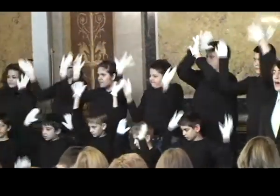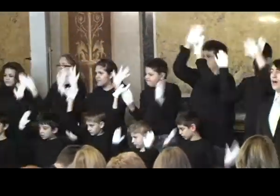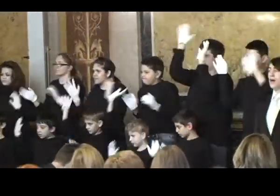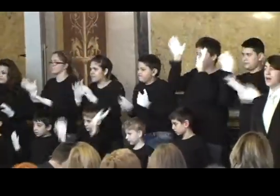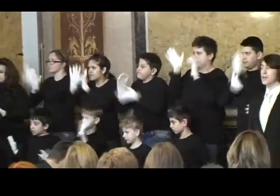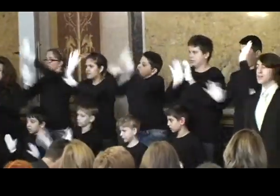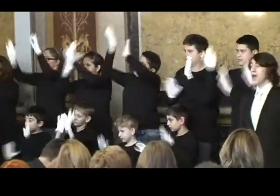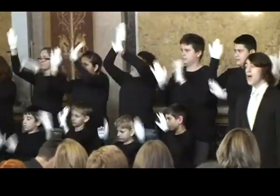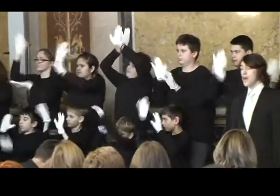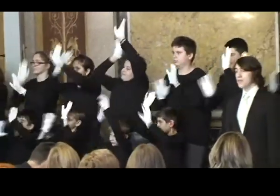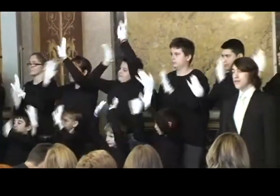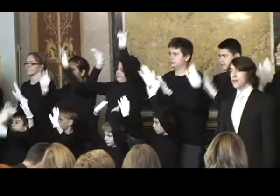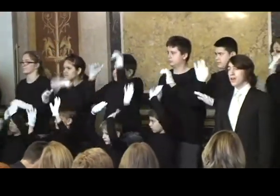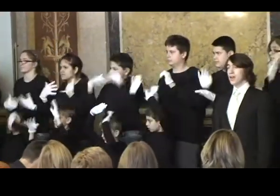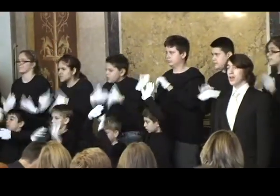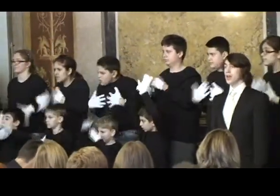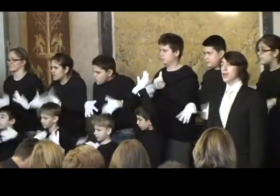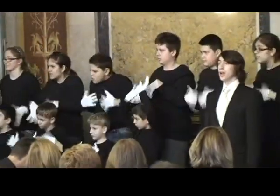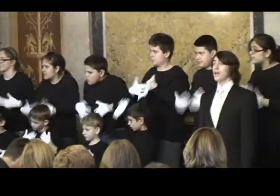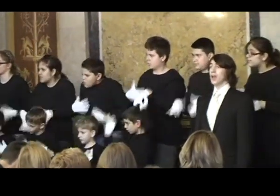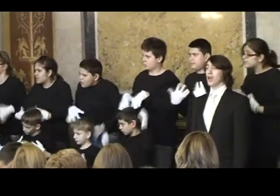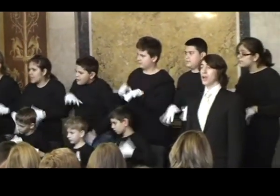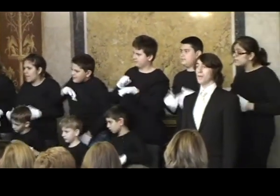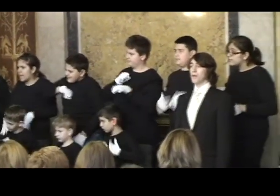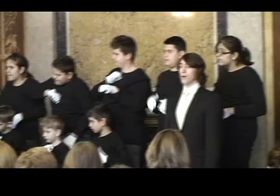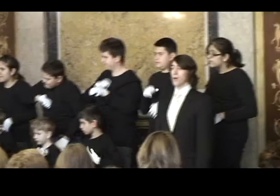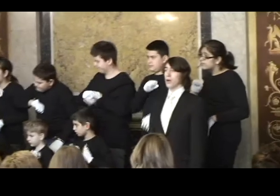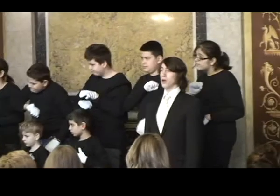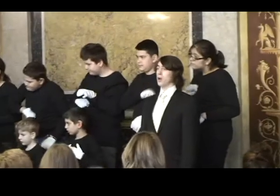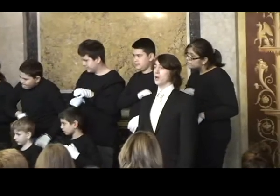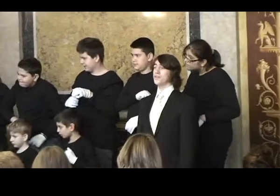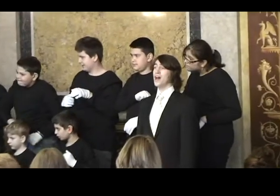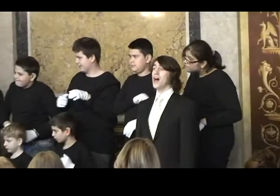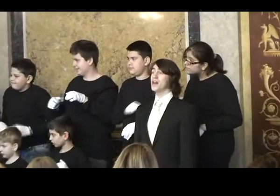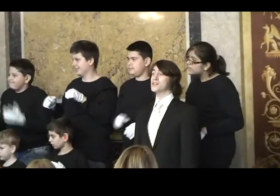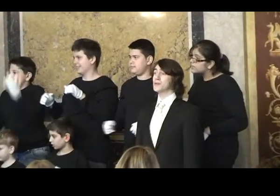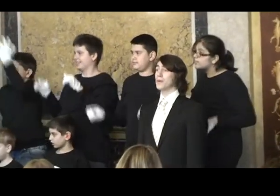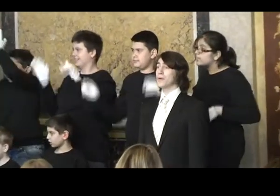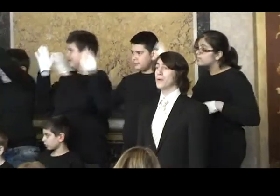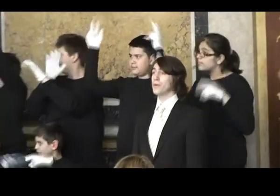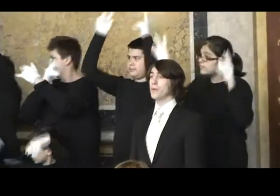Thank you.